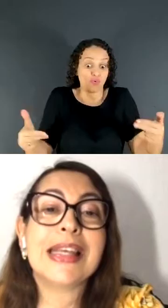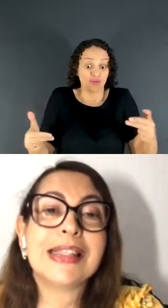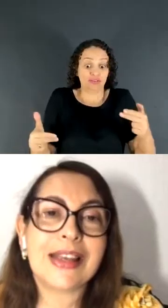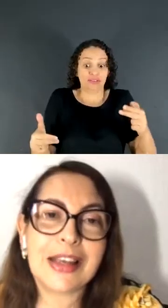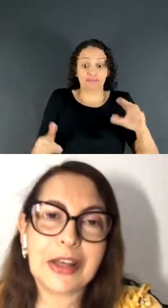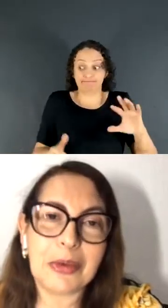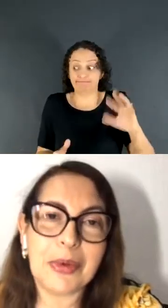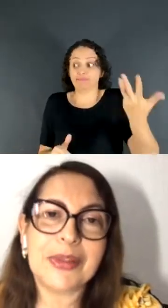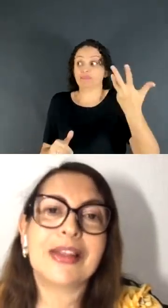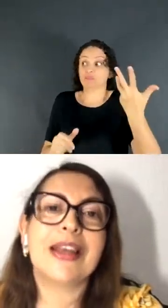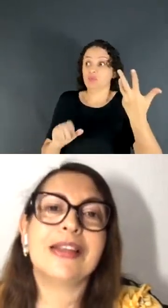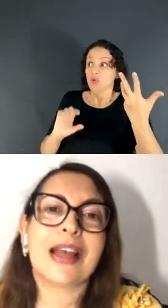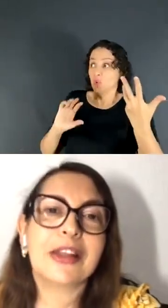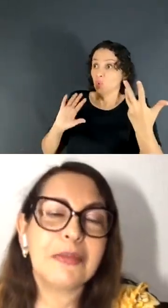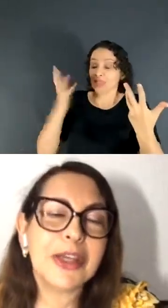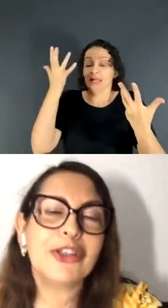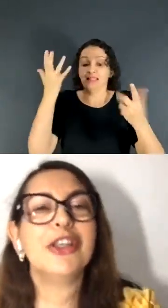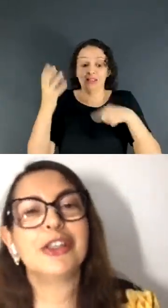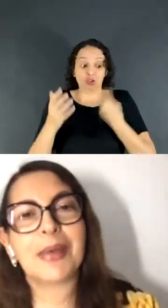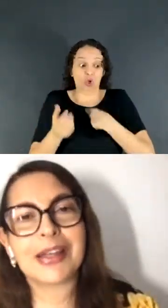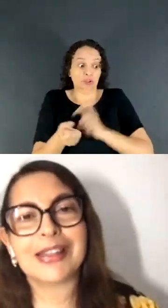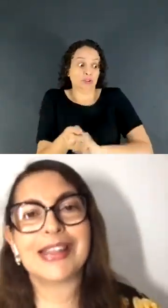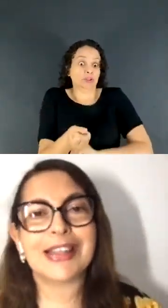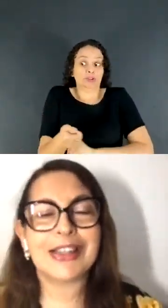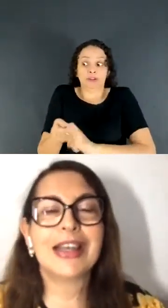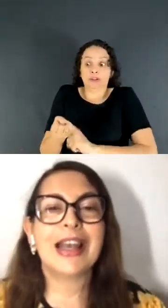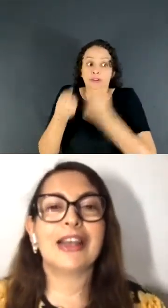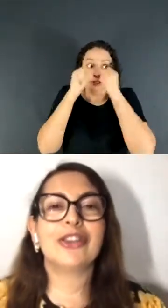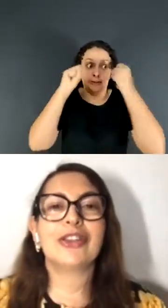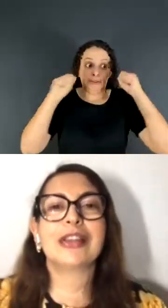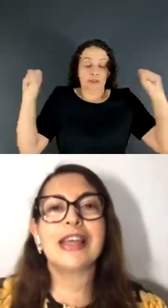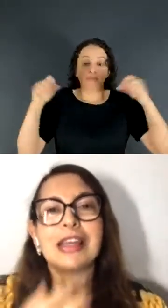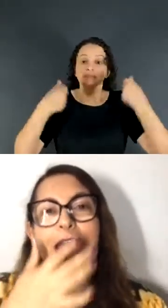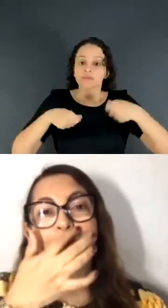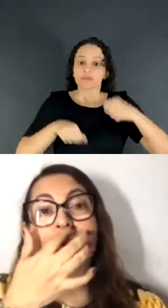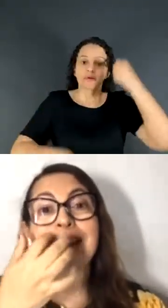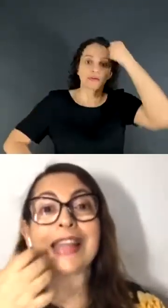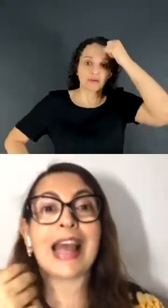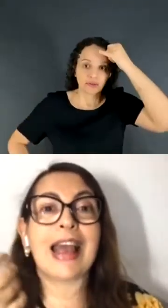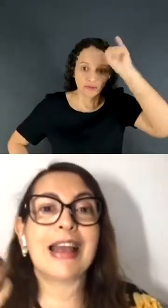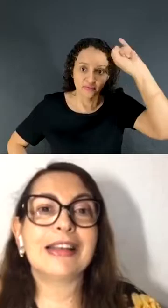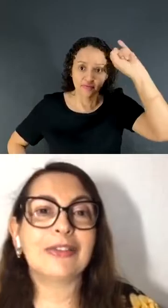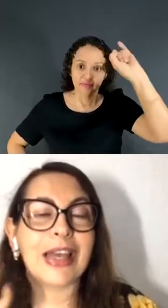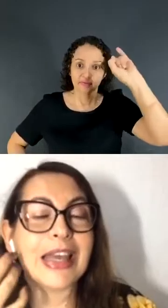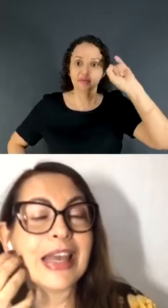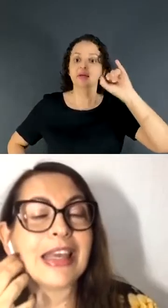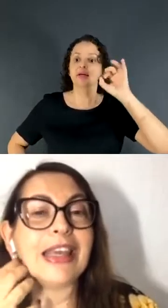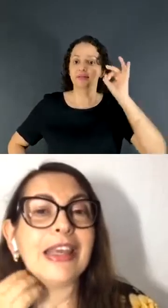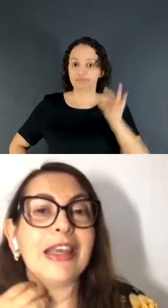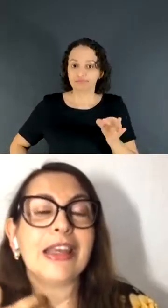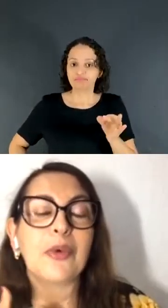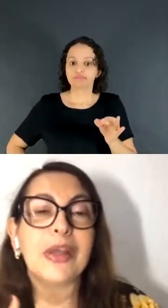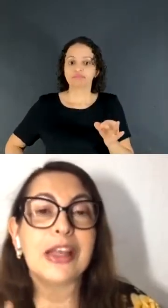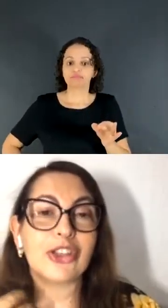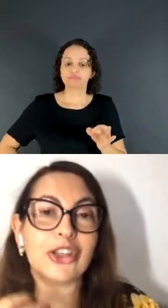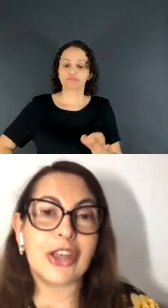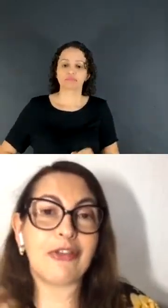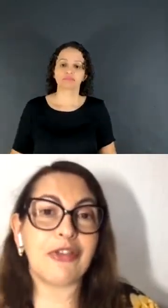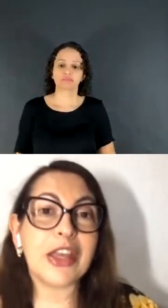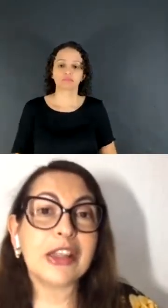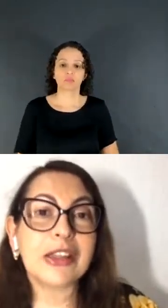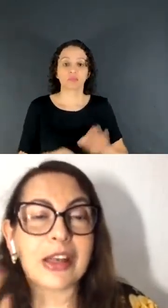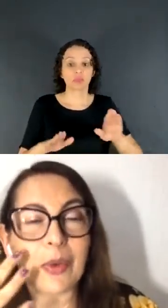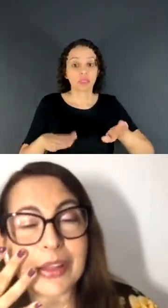com desequilíbrio. É exatamente isso, Maria Adriana. A gente tem que evitar, né? E quando a